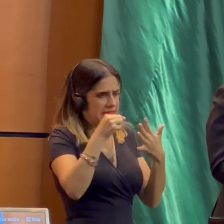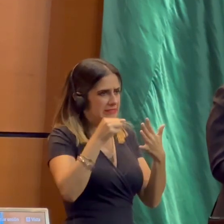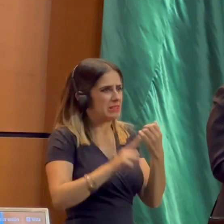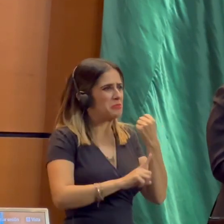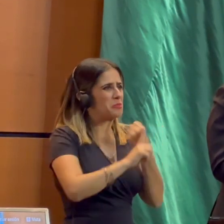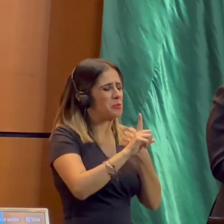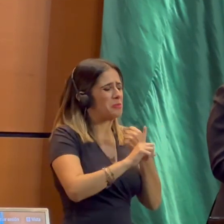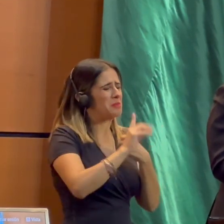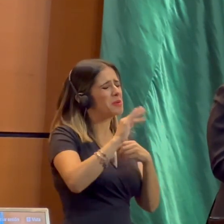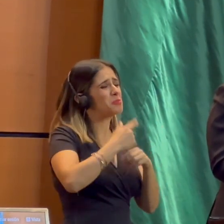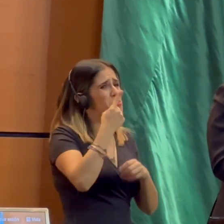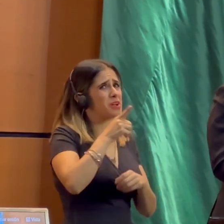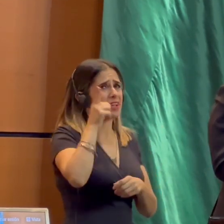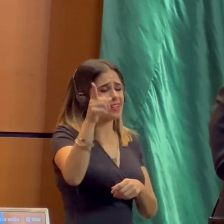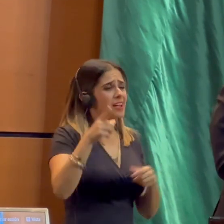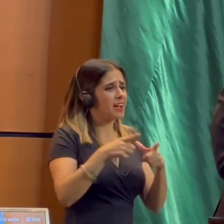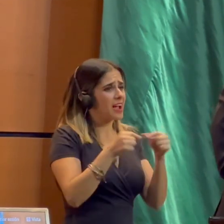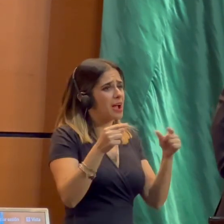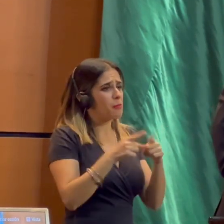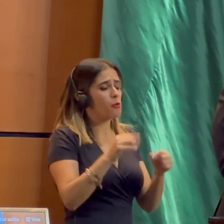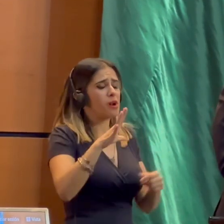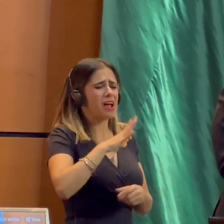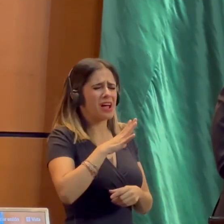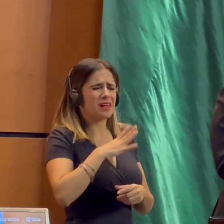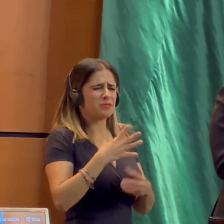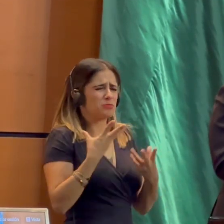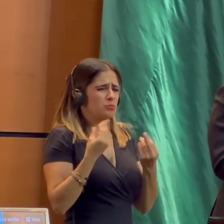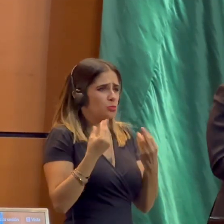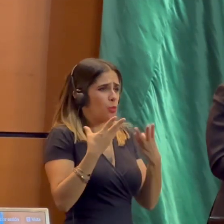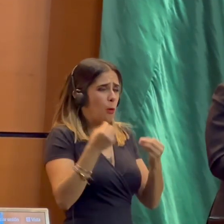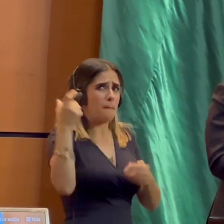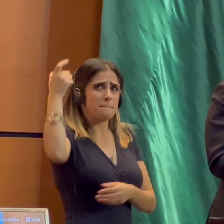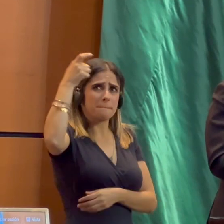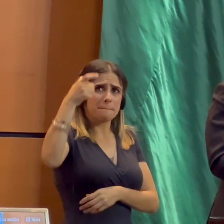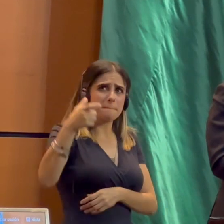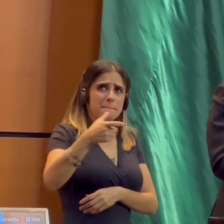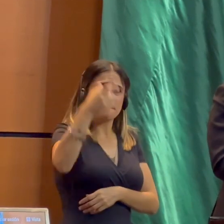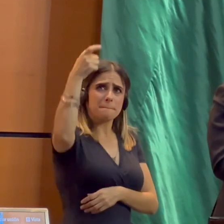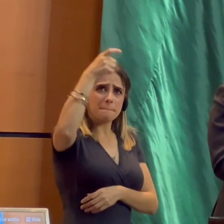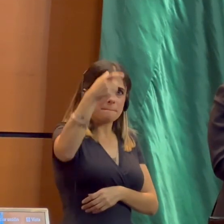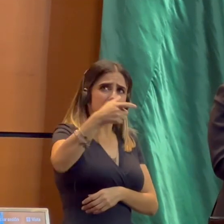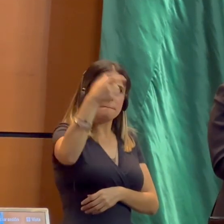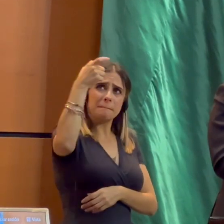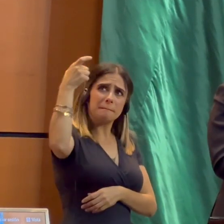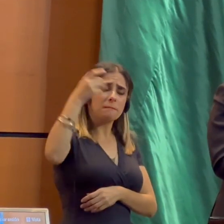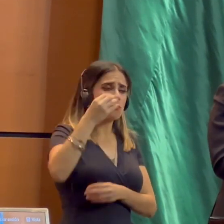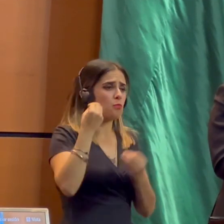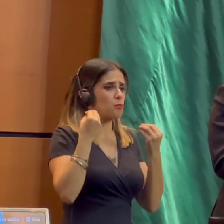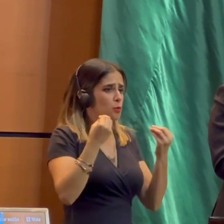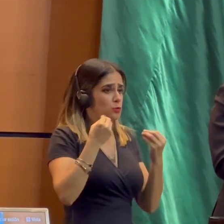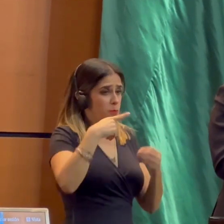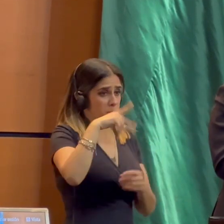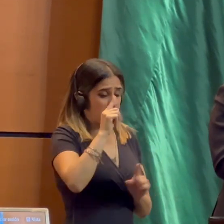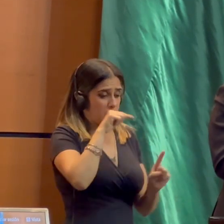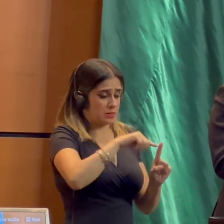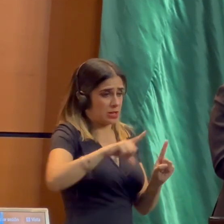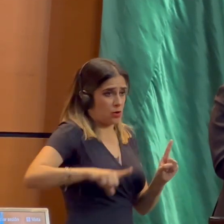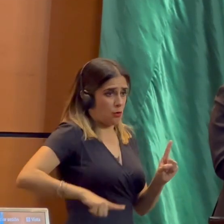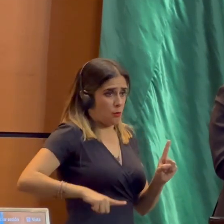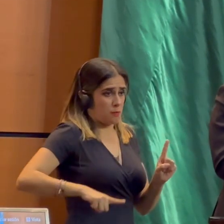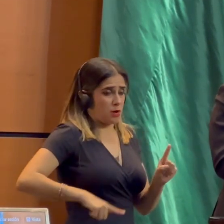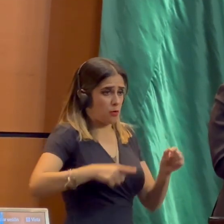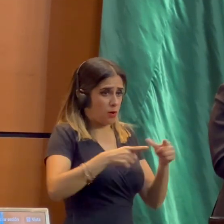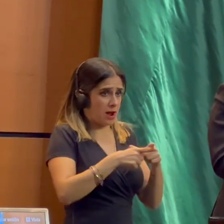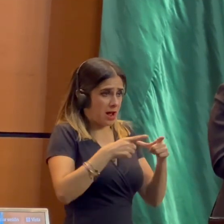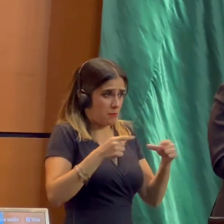何も国会に情報開示をいたしません。自衛隊が独自で得られた情報があっ